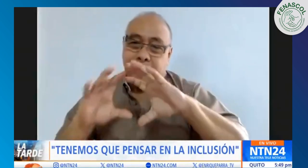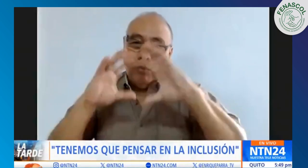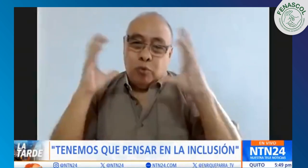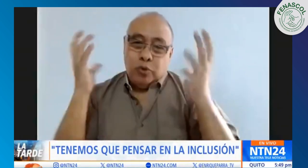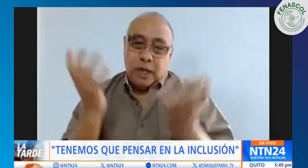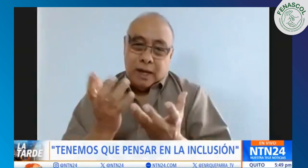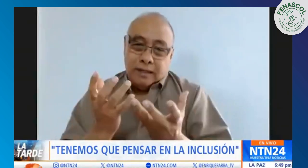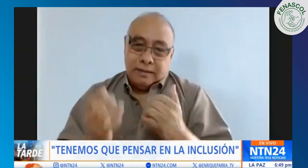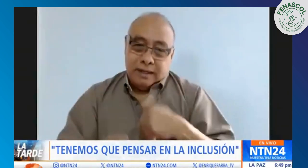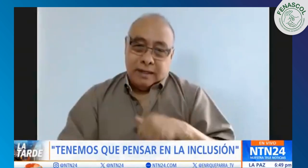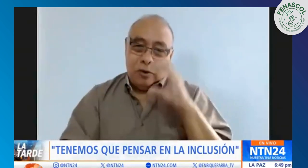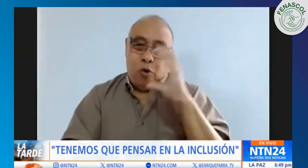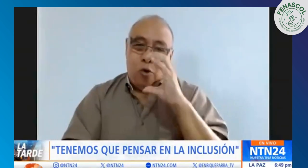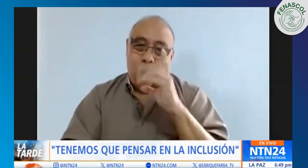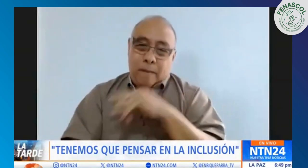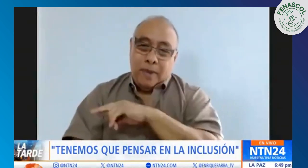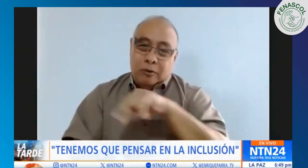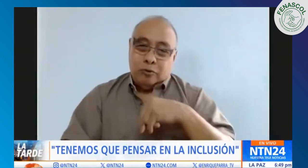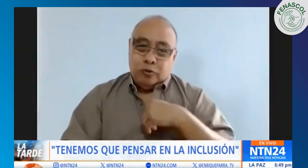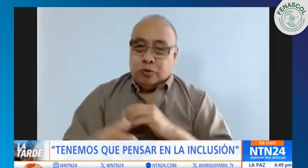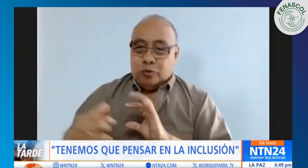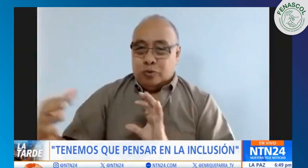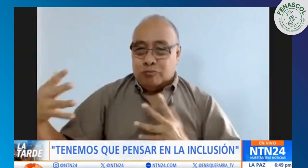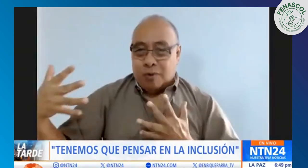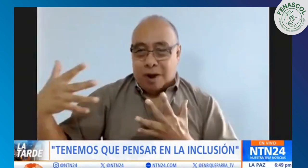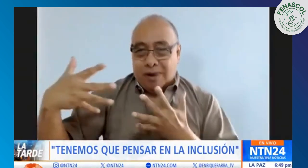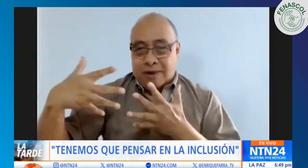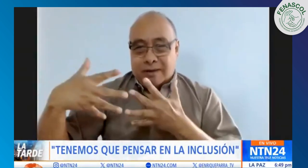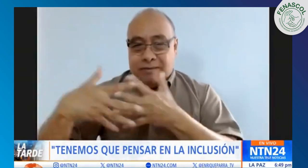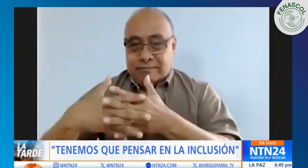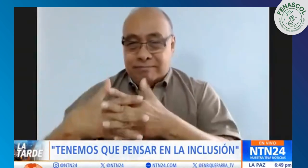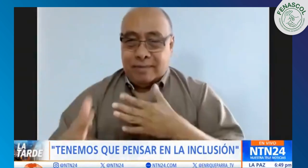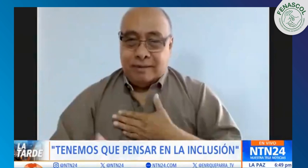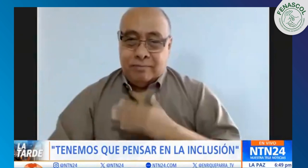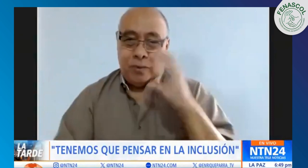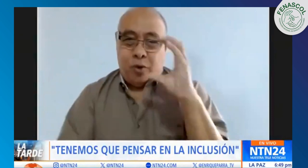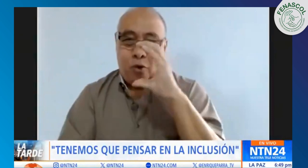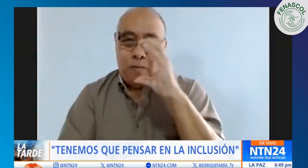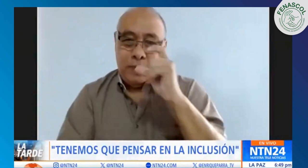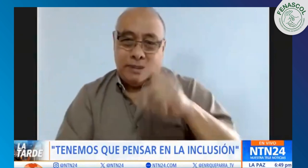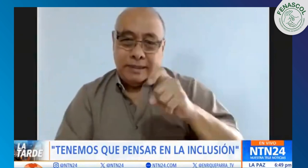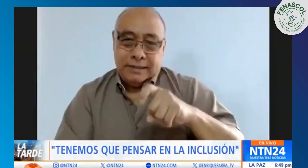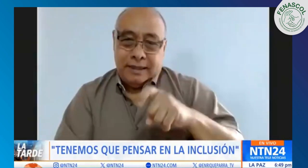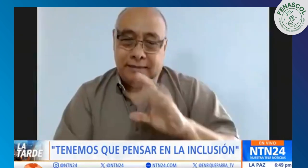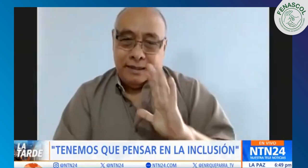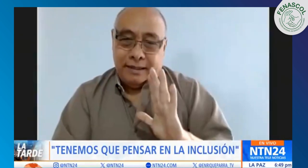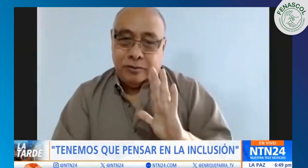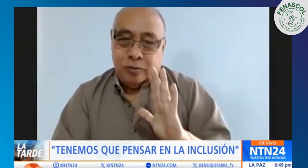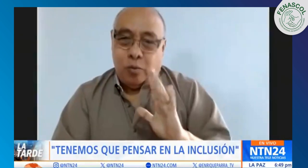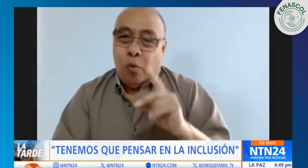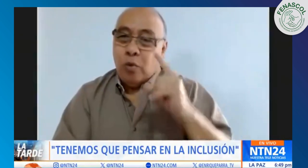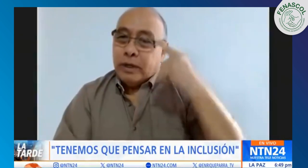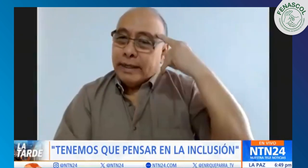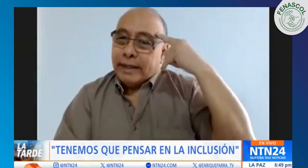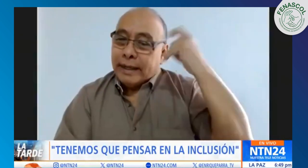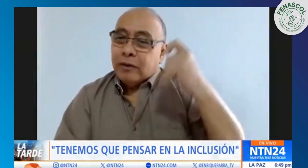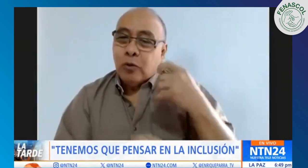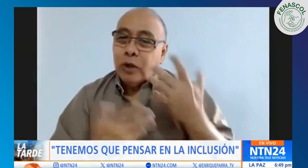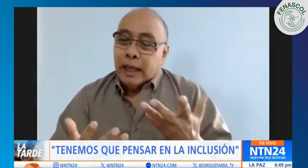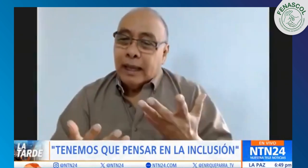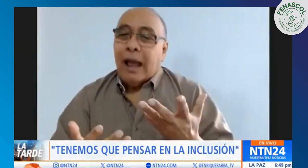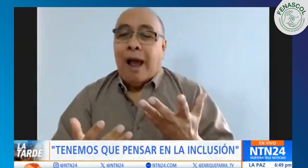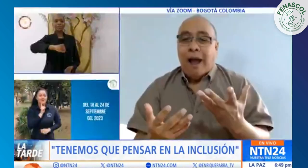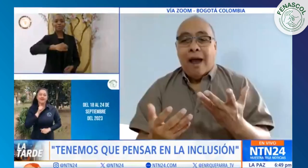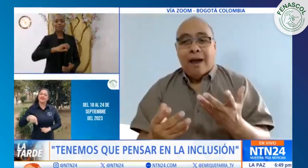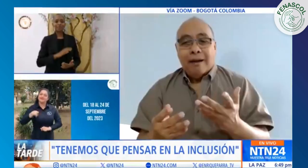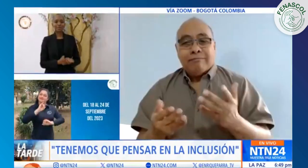Este reto de líderes mundiales, de hecho Colombia, desde nuestro movimiento